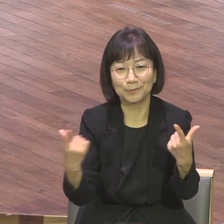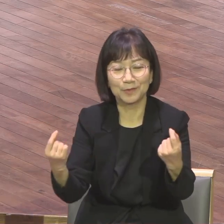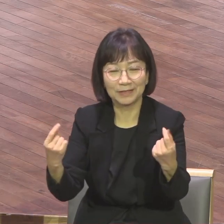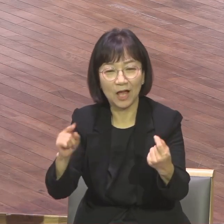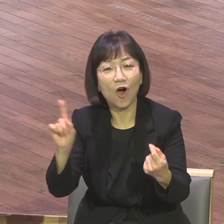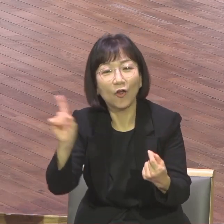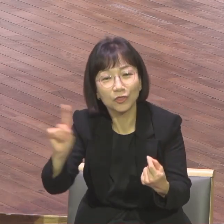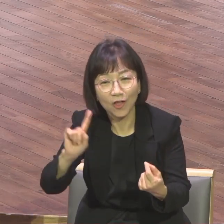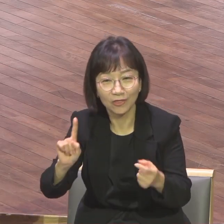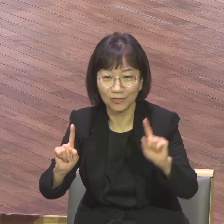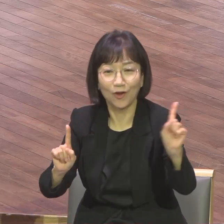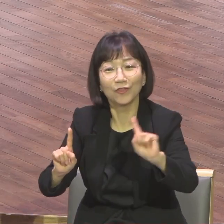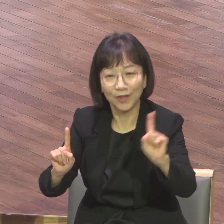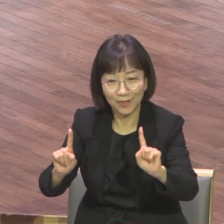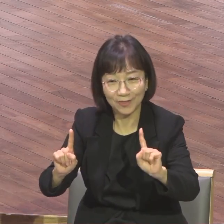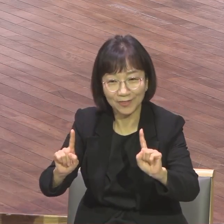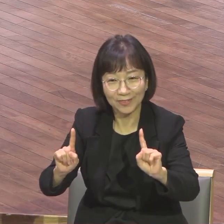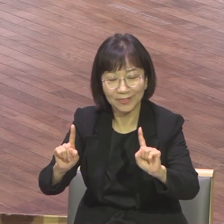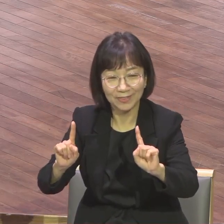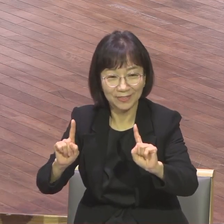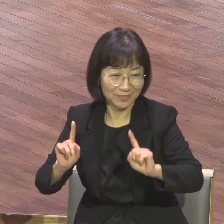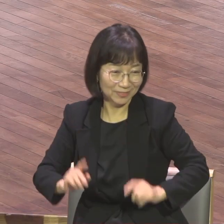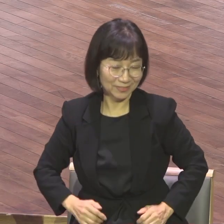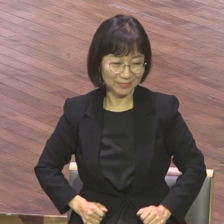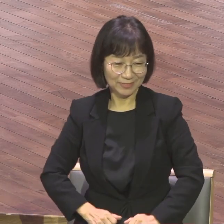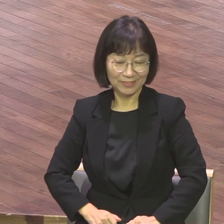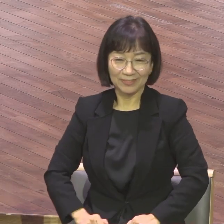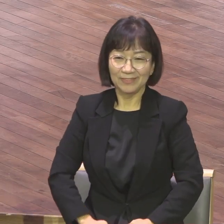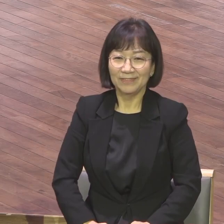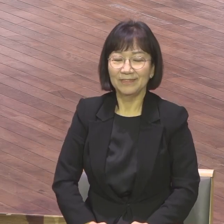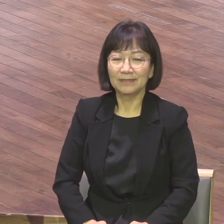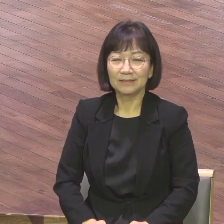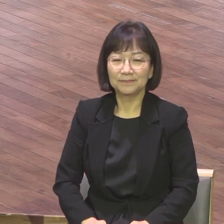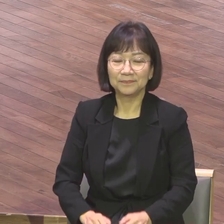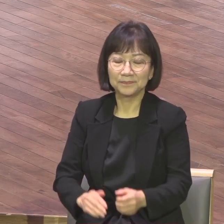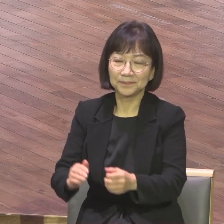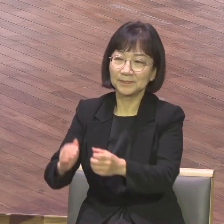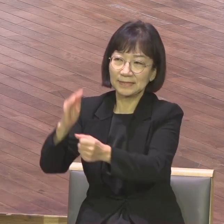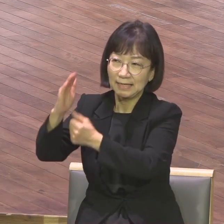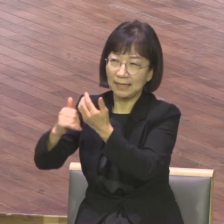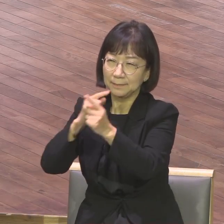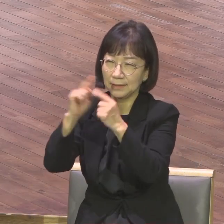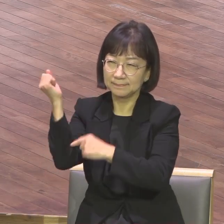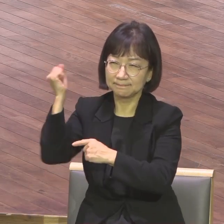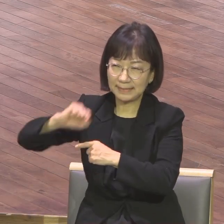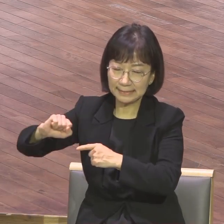하나님께서는 하나님 말씀에 불순종하고 하나님 말씀을 떠나서 타락해서